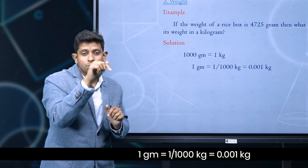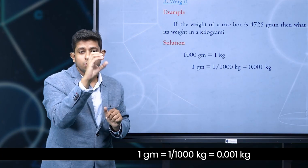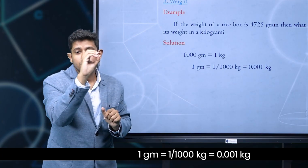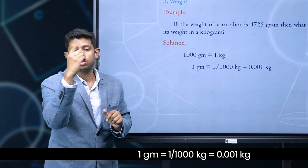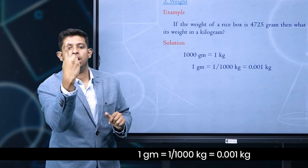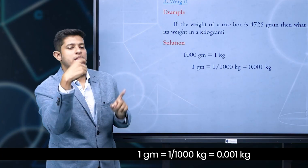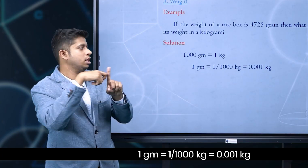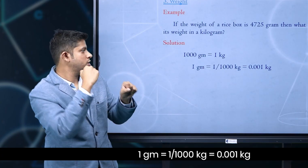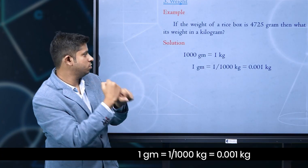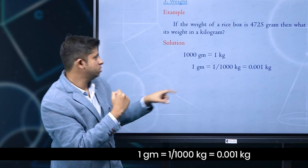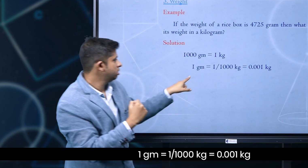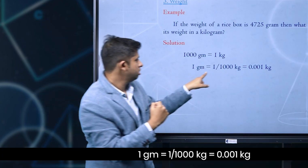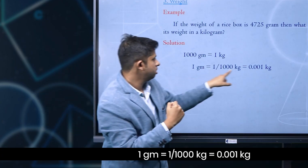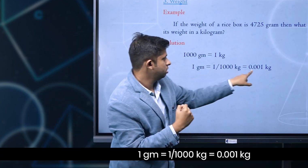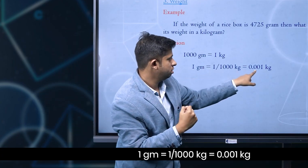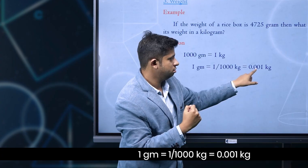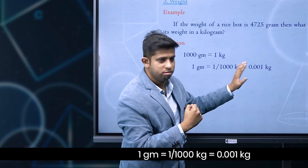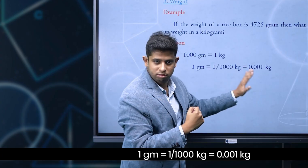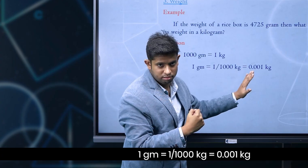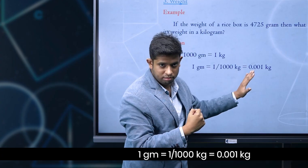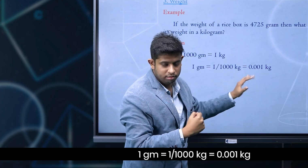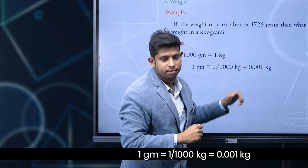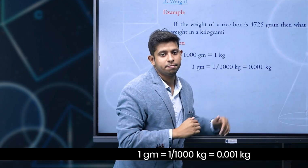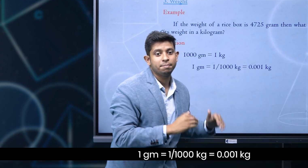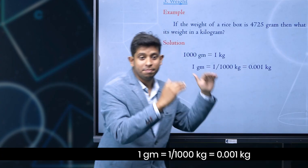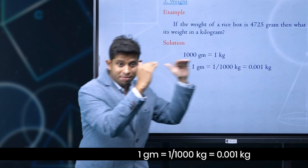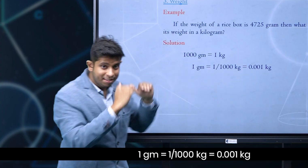बरोबर 0.01 kg.